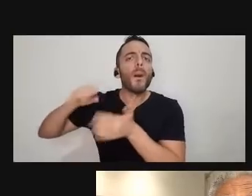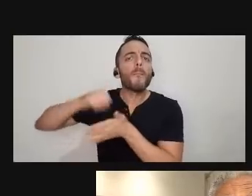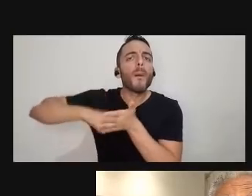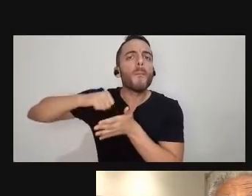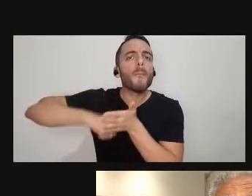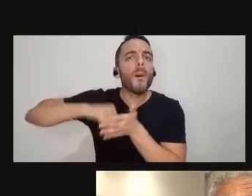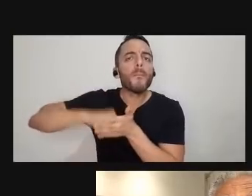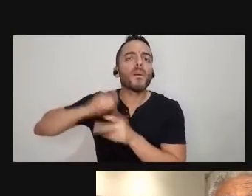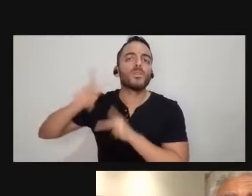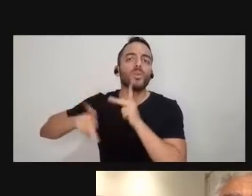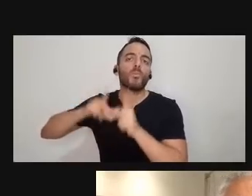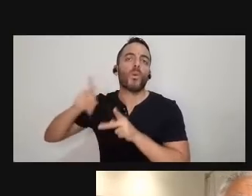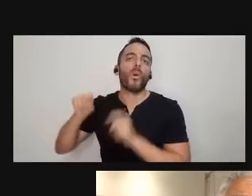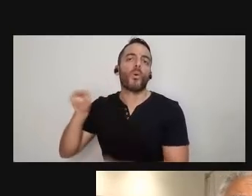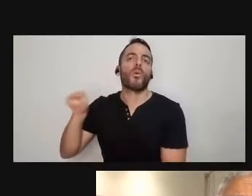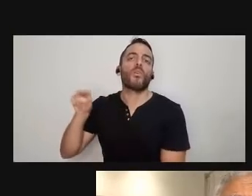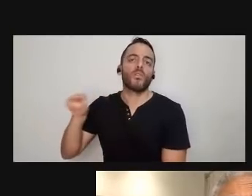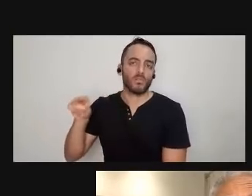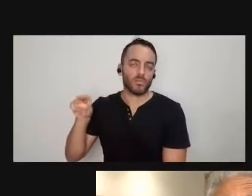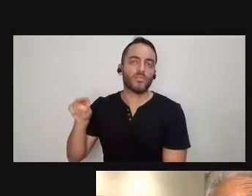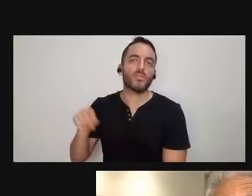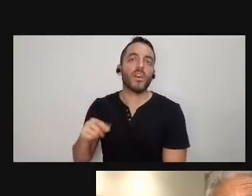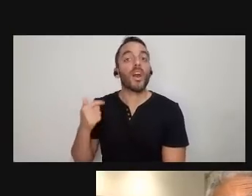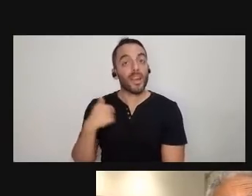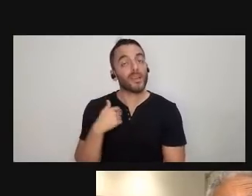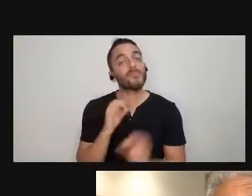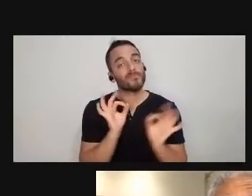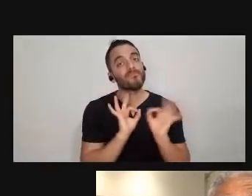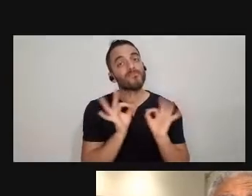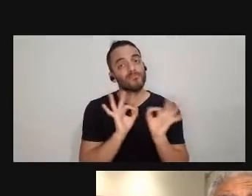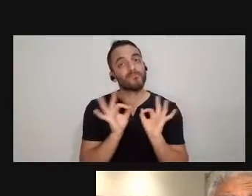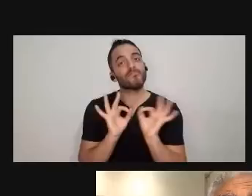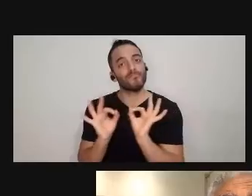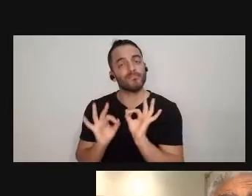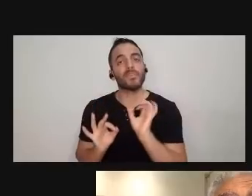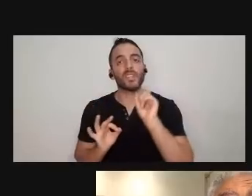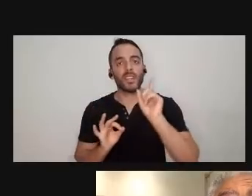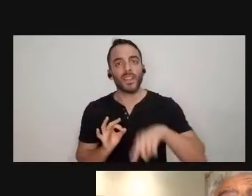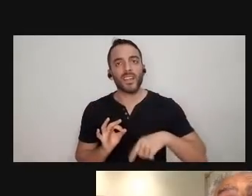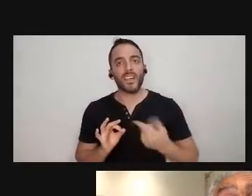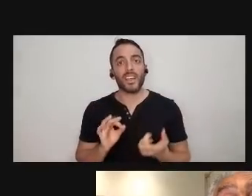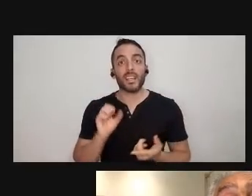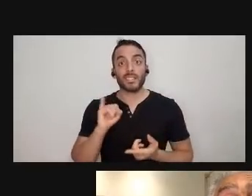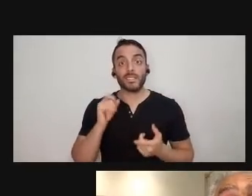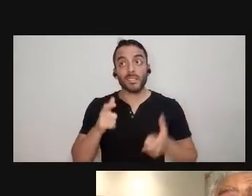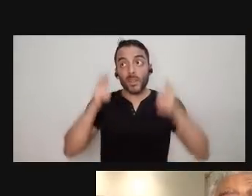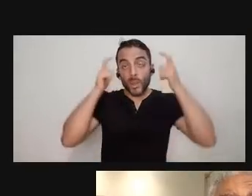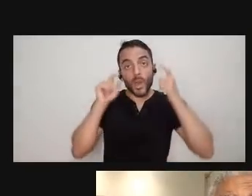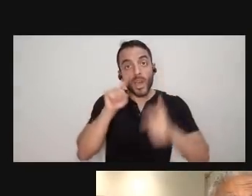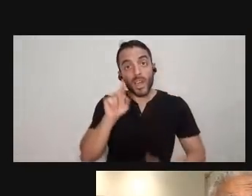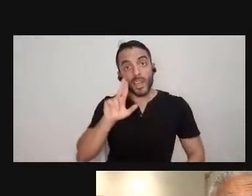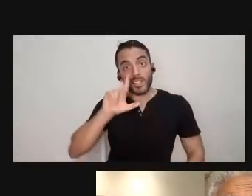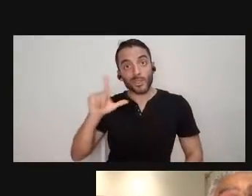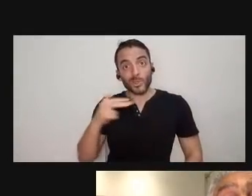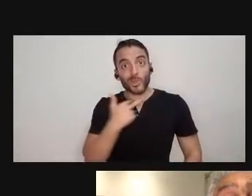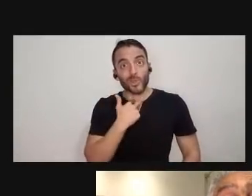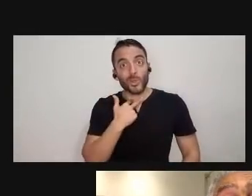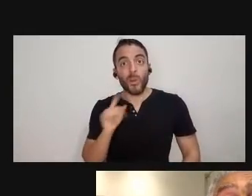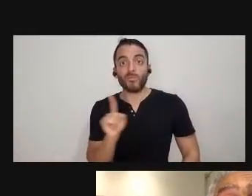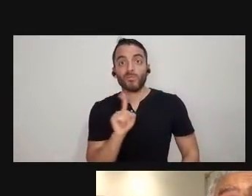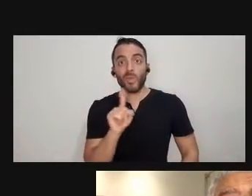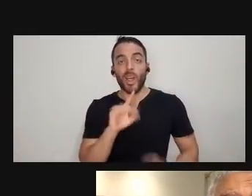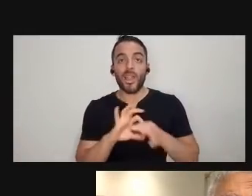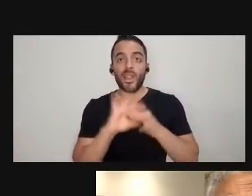sul-africano. Enfim, e eu fiz Se o Rei Zulu já não pode andar nu, salve